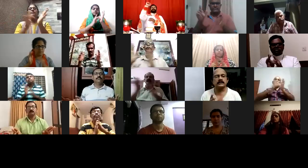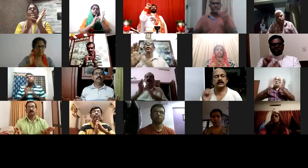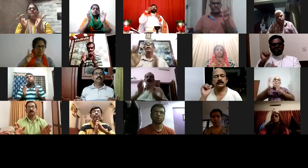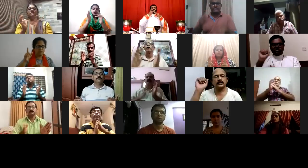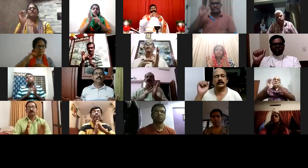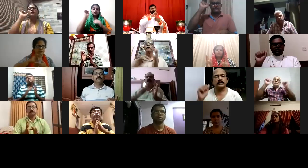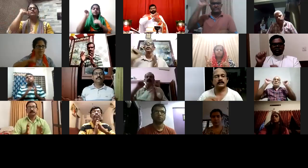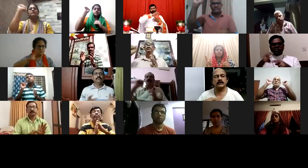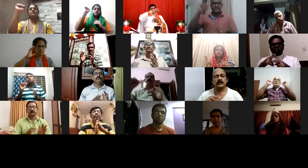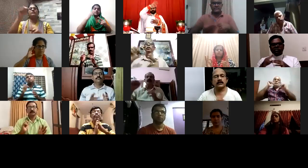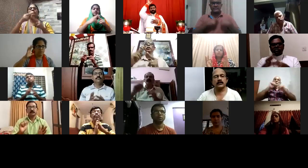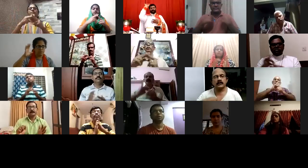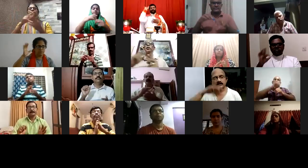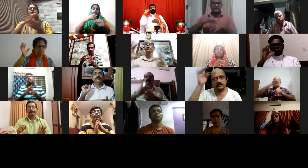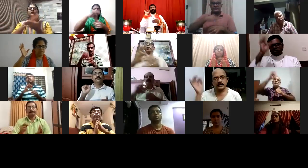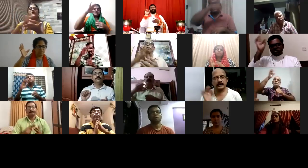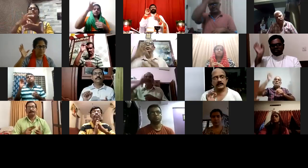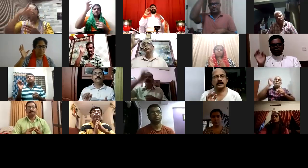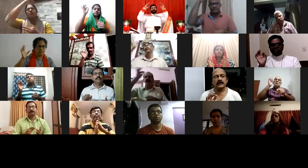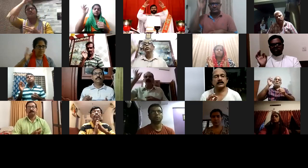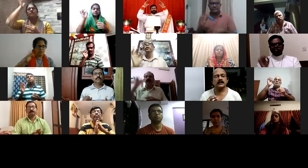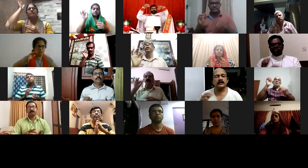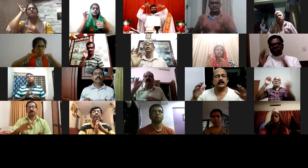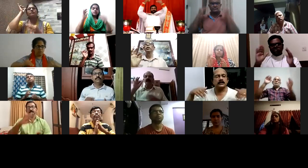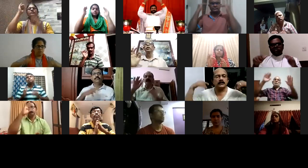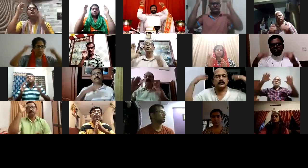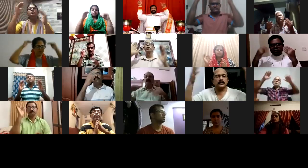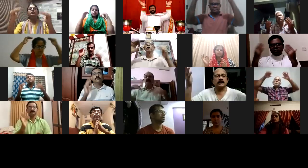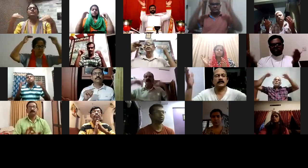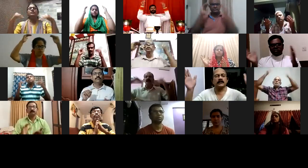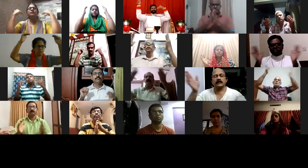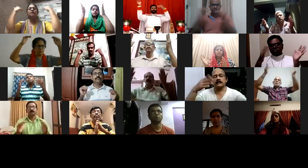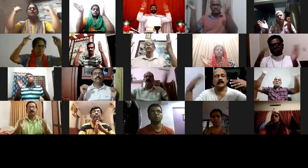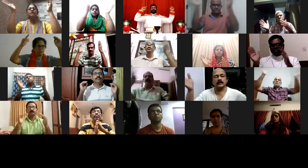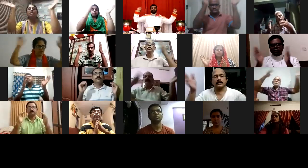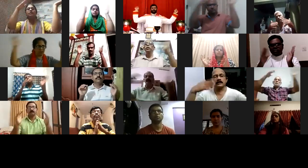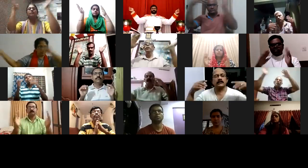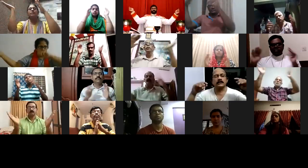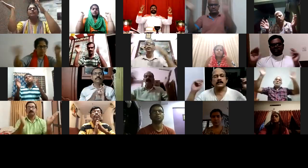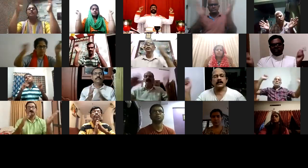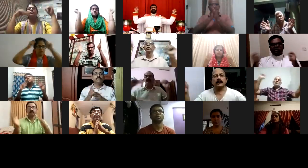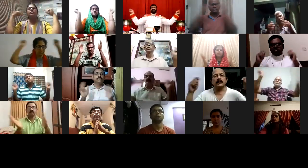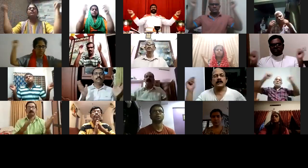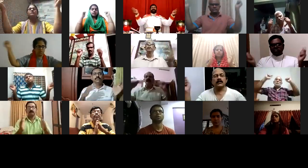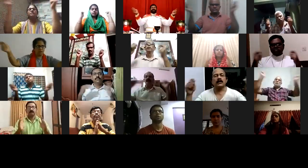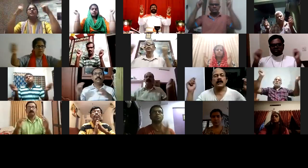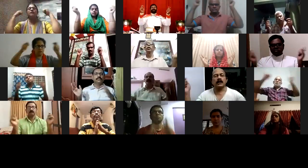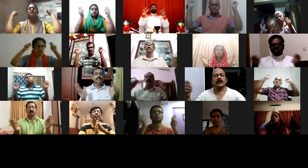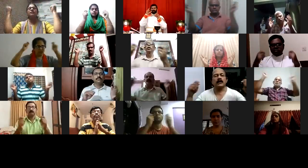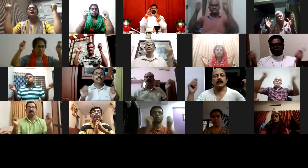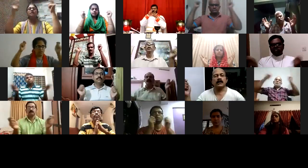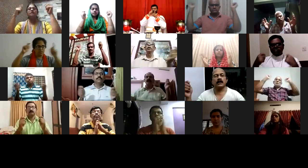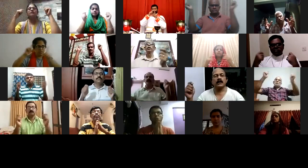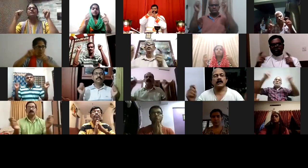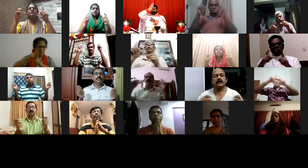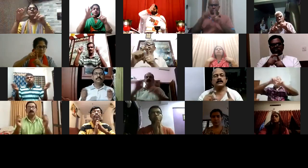മന്നവൻ അവനുടെ മഹിമകളാ ഉന്നത വീഥിയിൽ ഹോസാന.